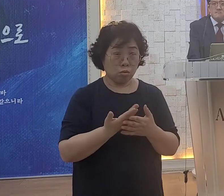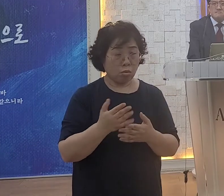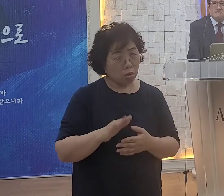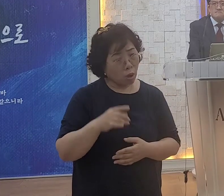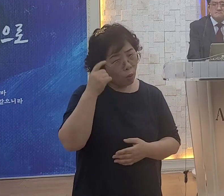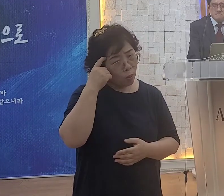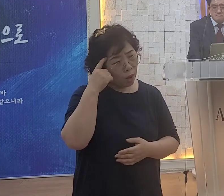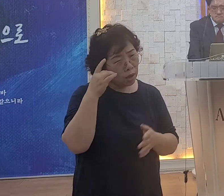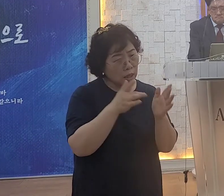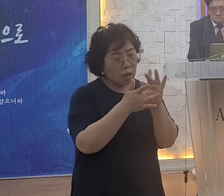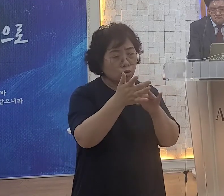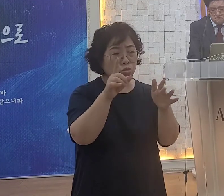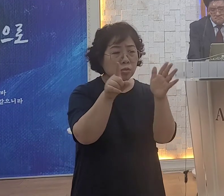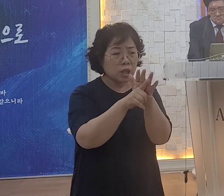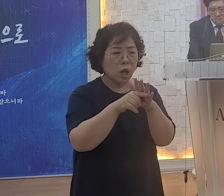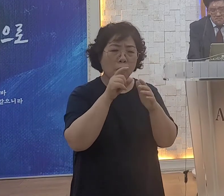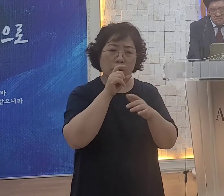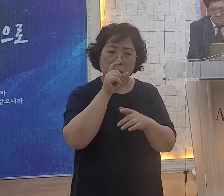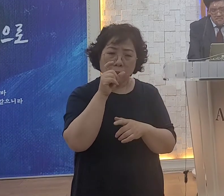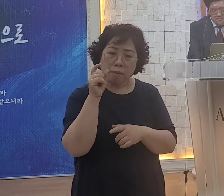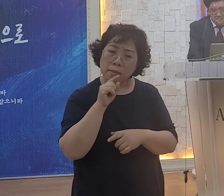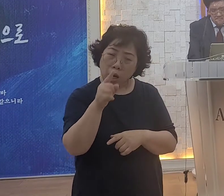죽었을까?